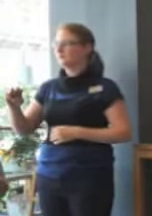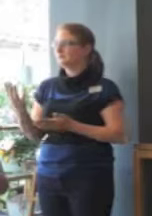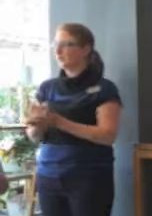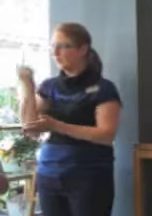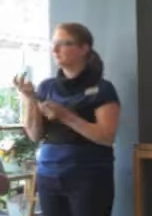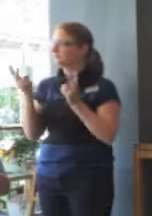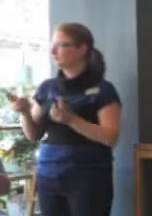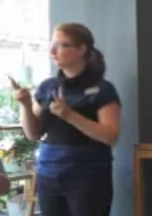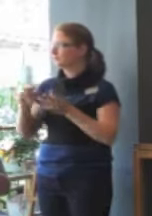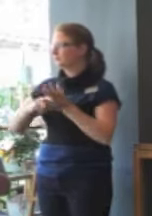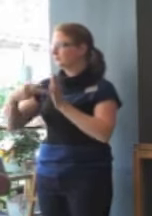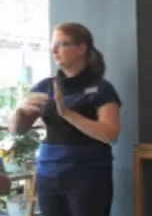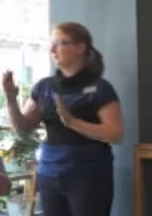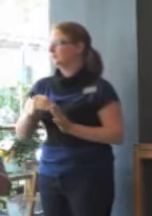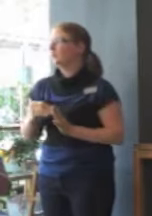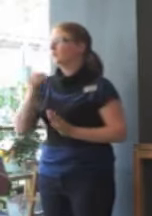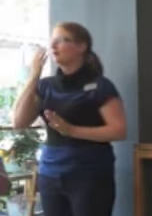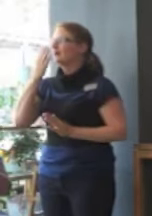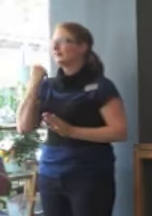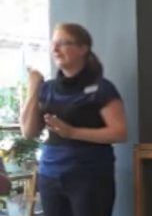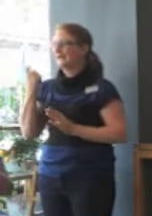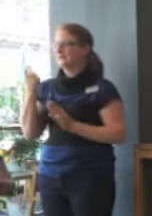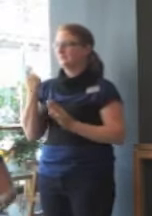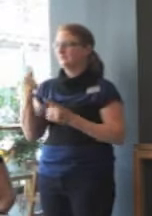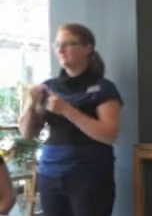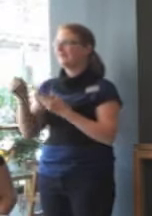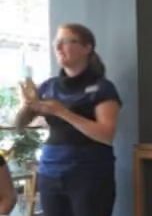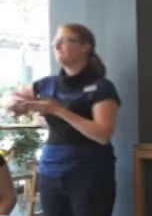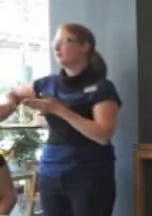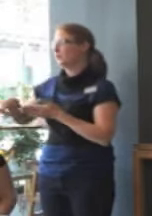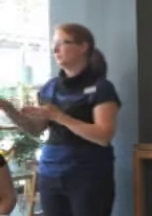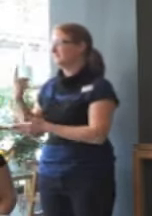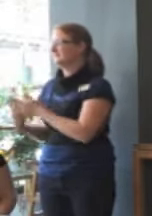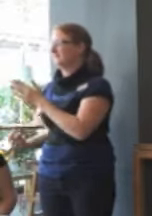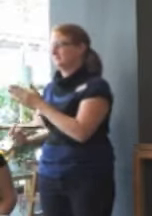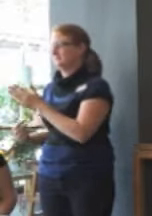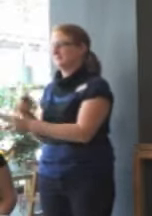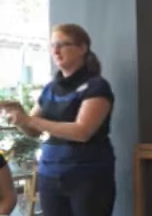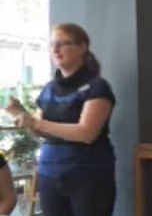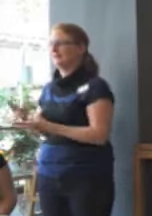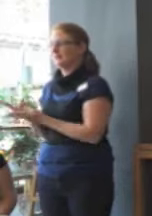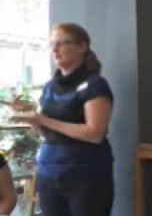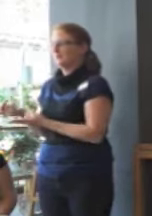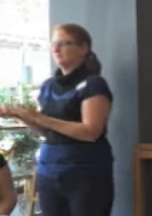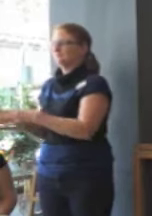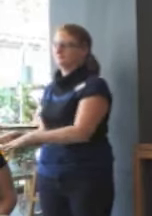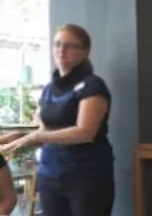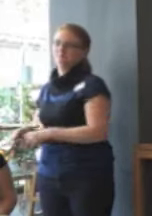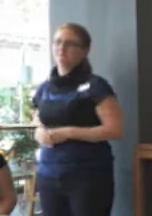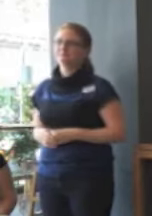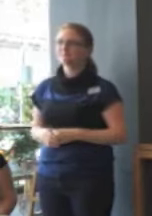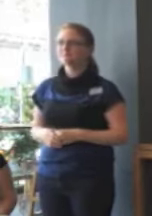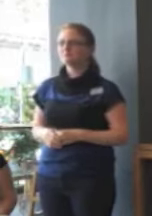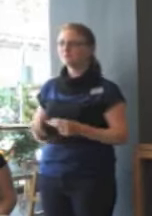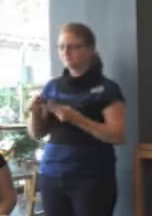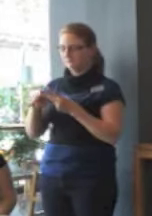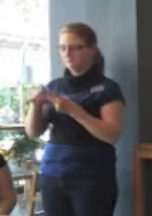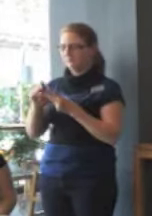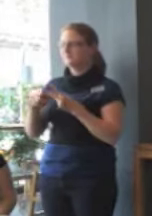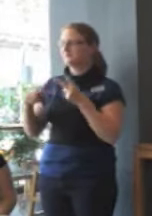så lär man kanske också välja bort de sämsta ställena och att de får slå igen. Det andra området handlar